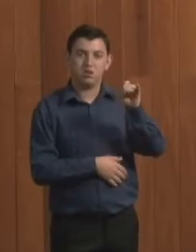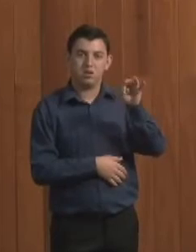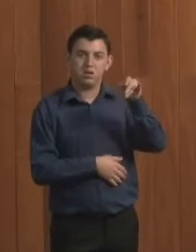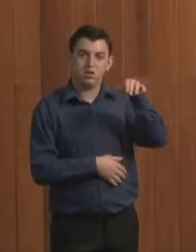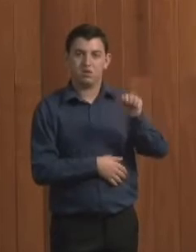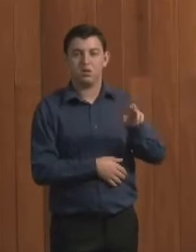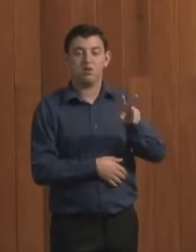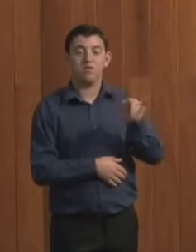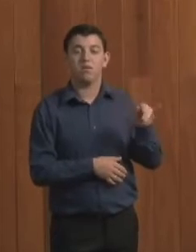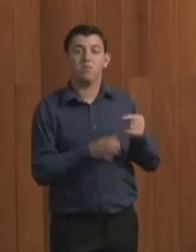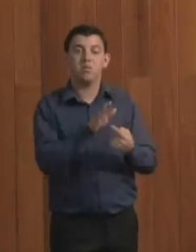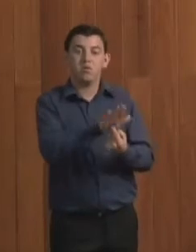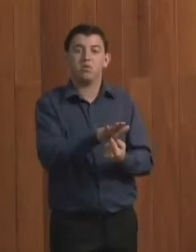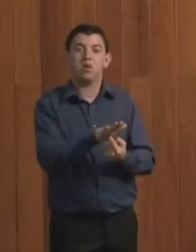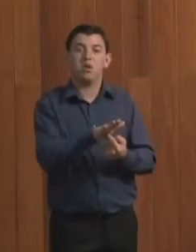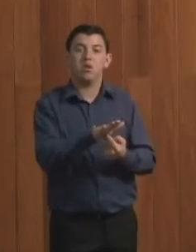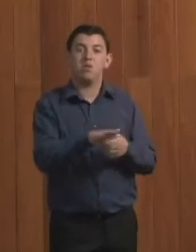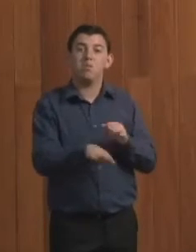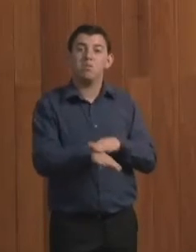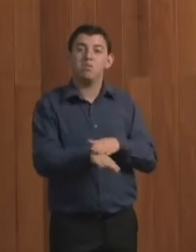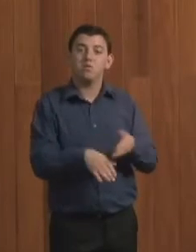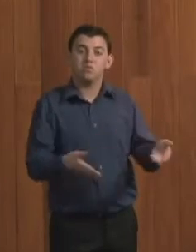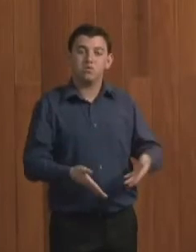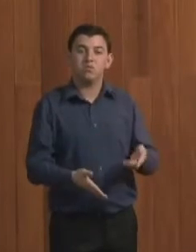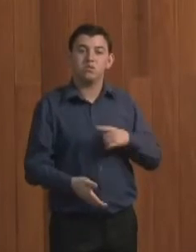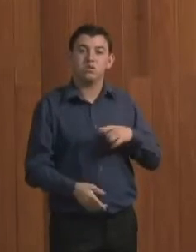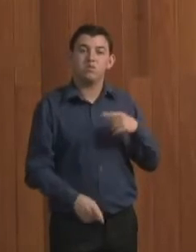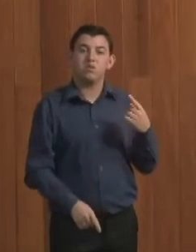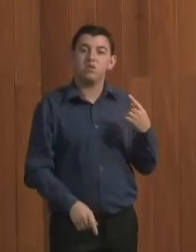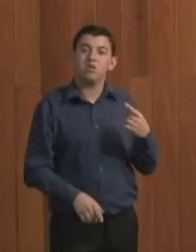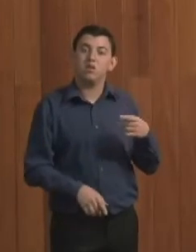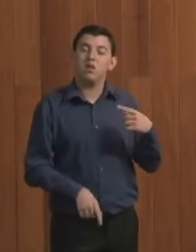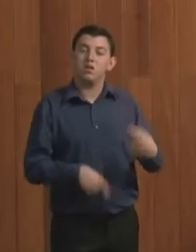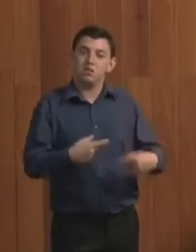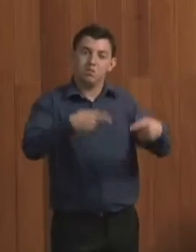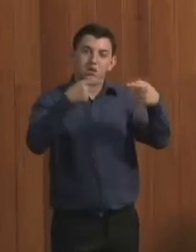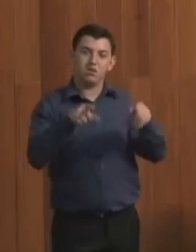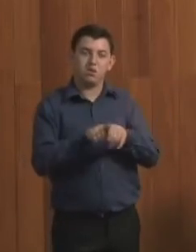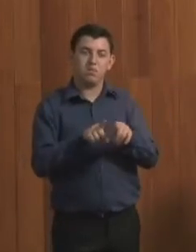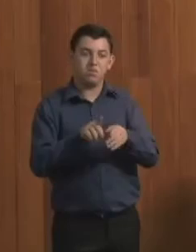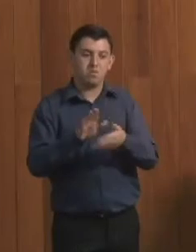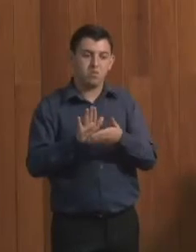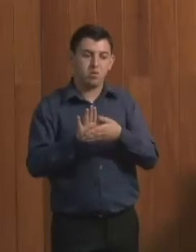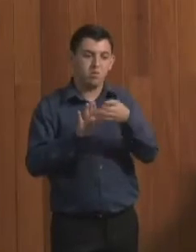segundo momento hoje, que foi um debate e a formulação das devidas propostas e encaminhamentos.